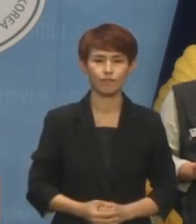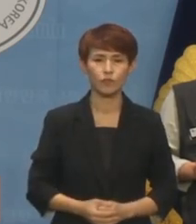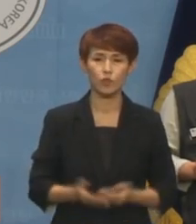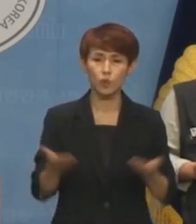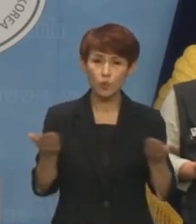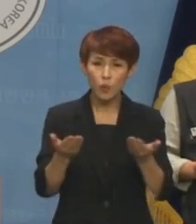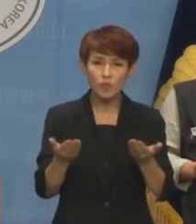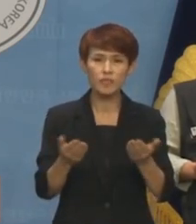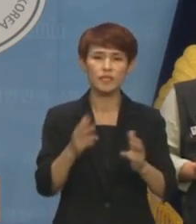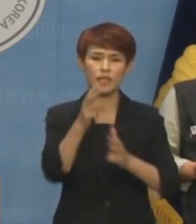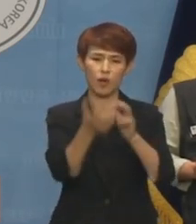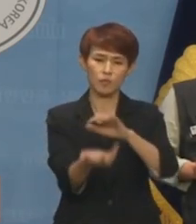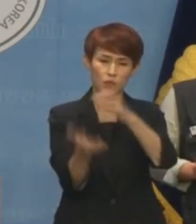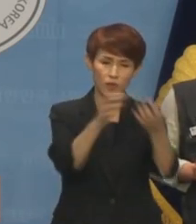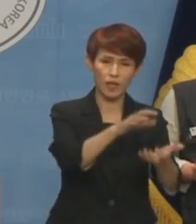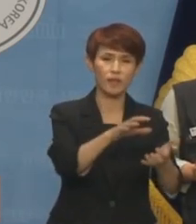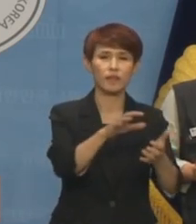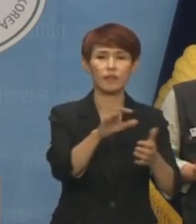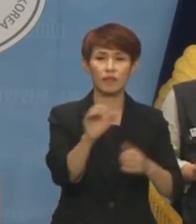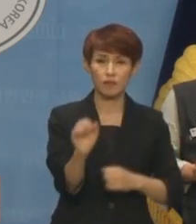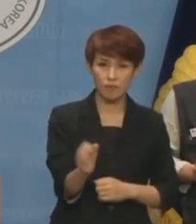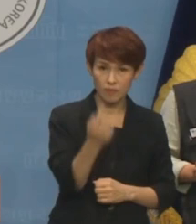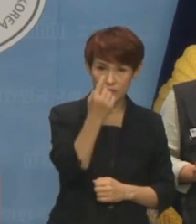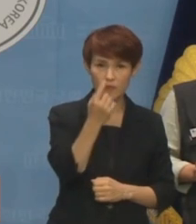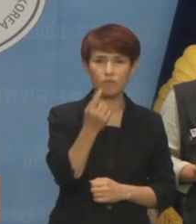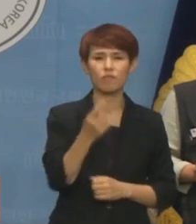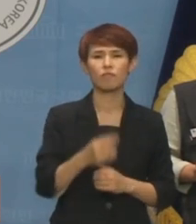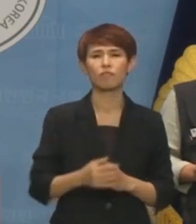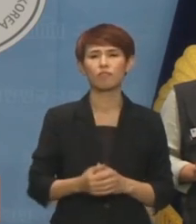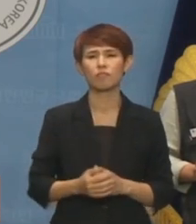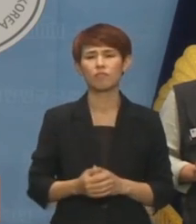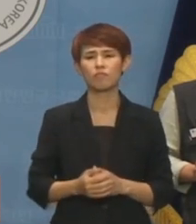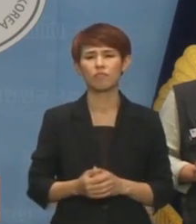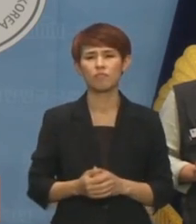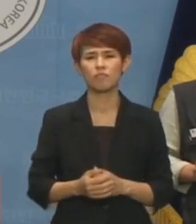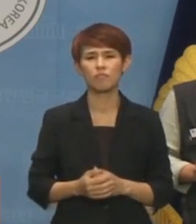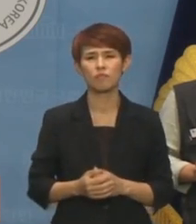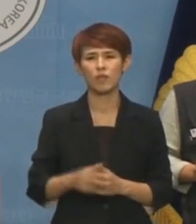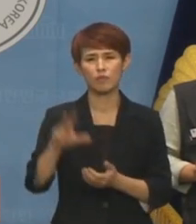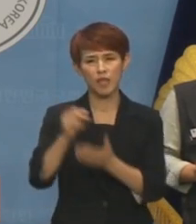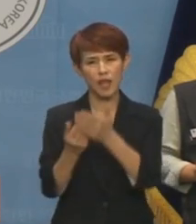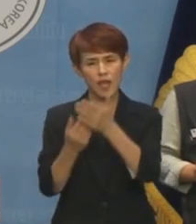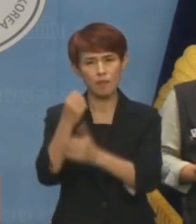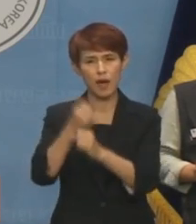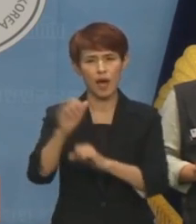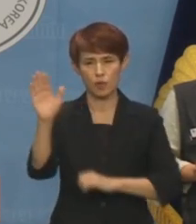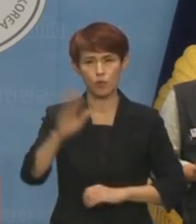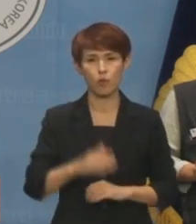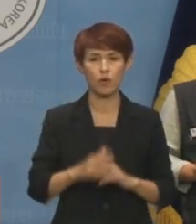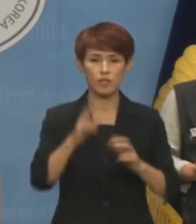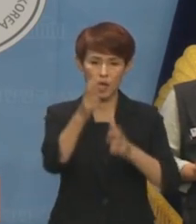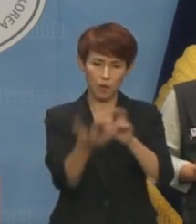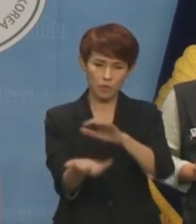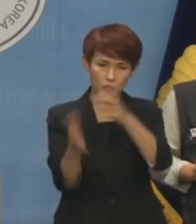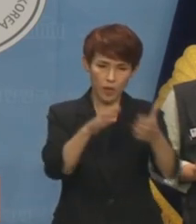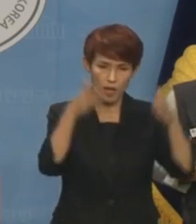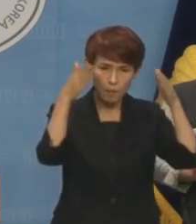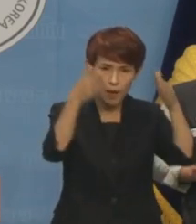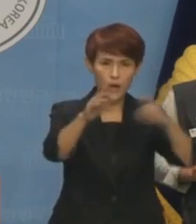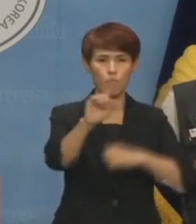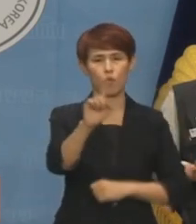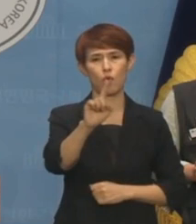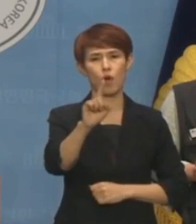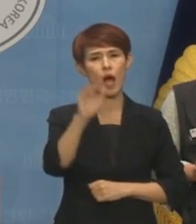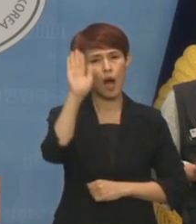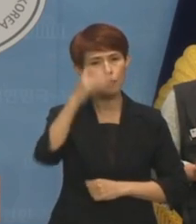노동은 산업전환에 따른 고용정책 수립 시의 지원 대상에 그치는 것이 아니라 산업전환이 어떤 방향으로 어떻게